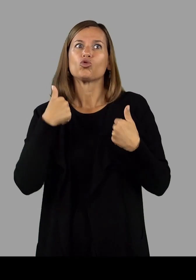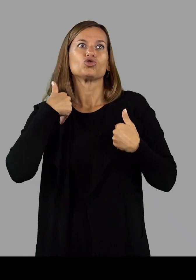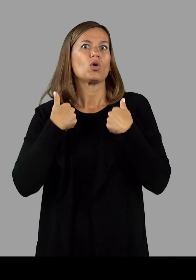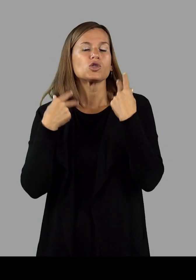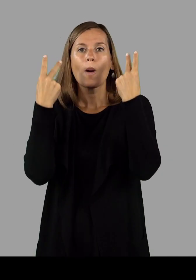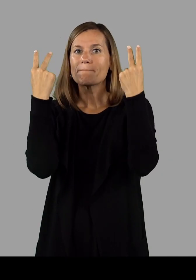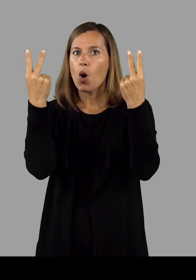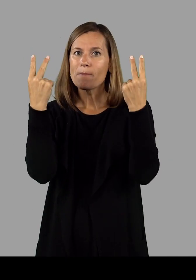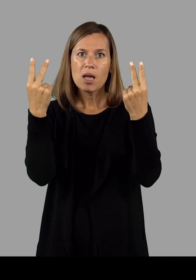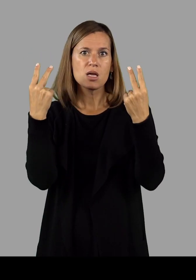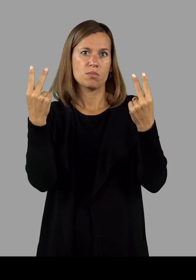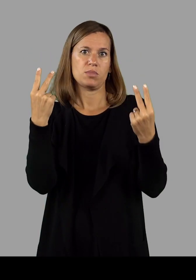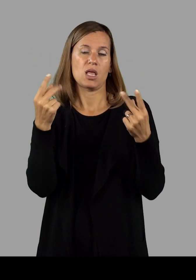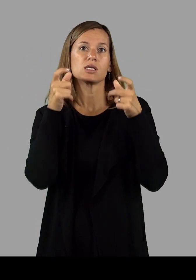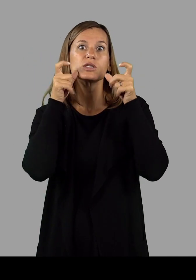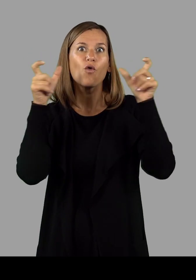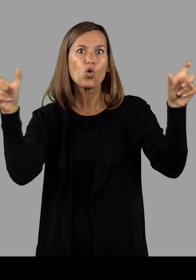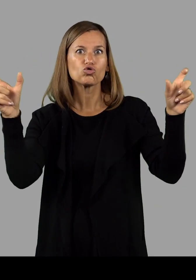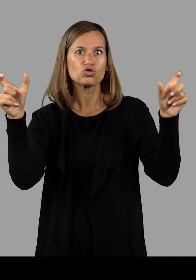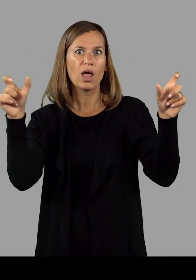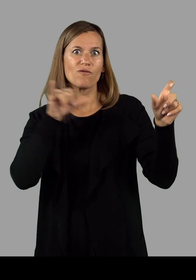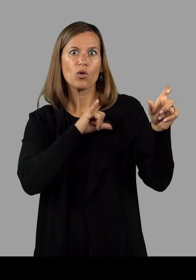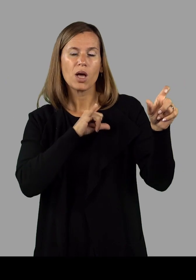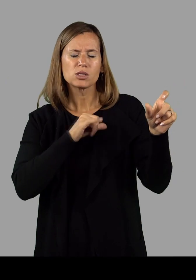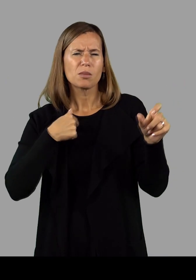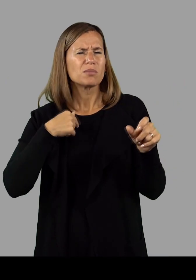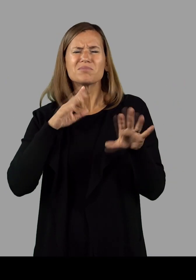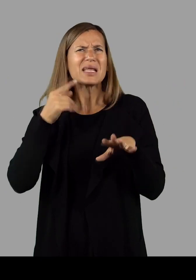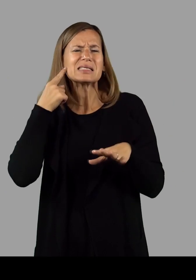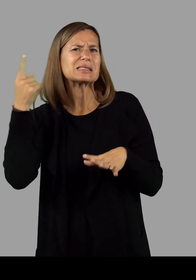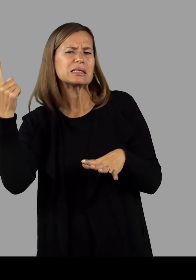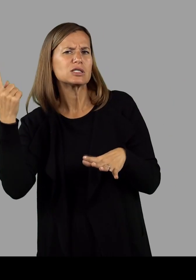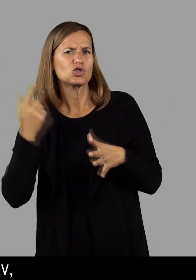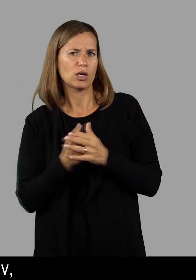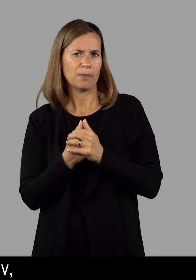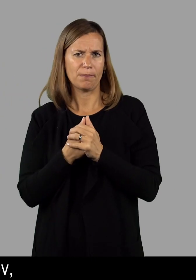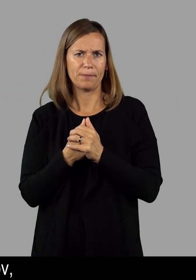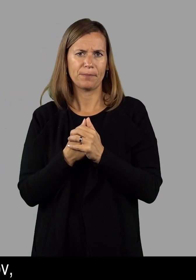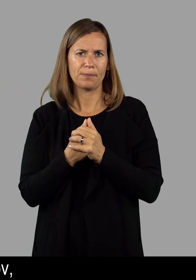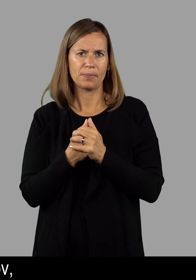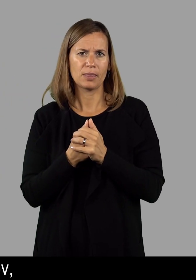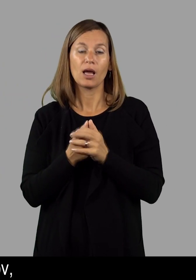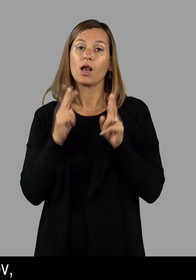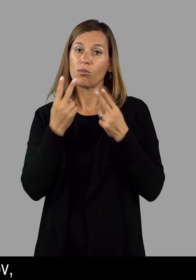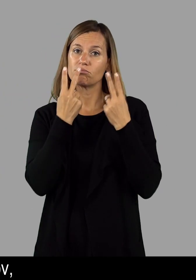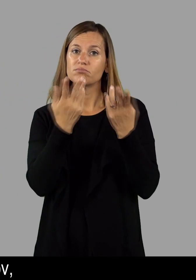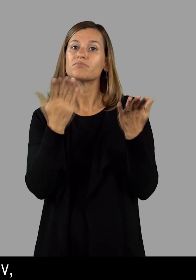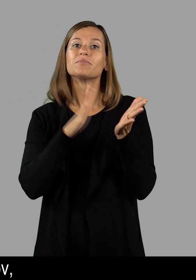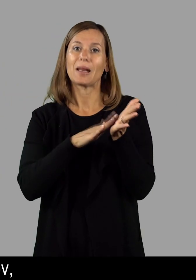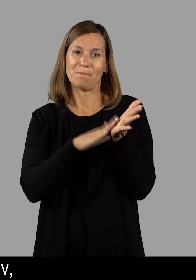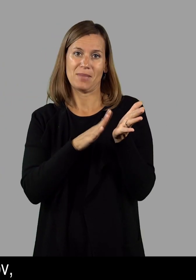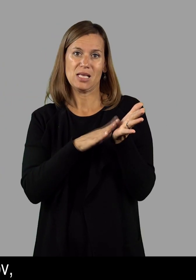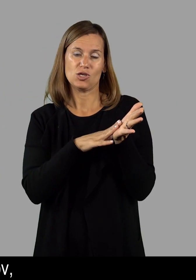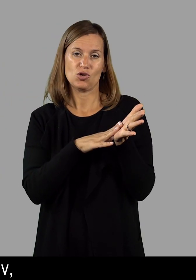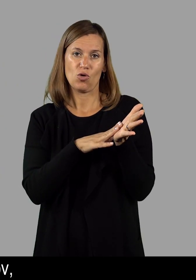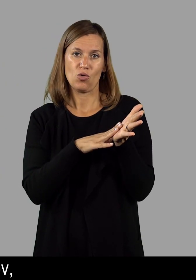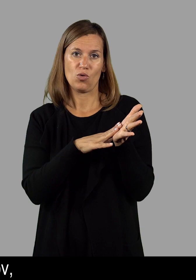življenjsko pomembne zvočne informacije in teh ne bi slišali. No, poglejmo si sedaj nekaj